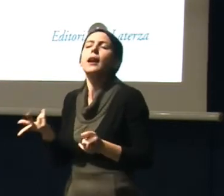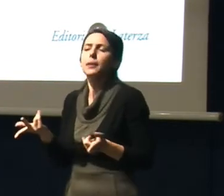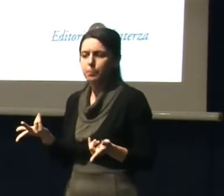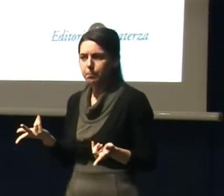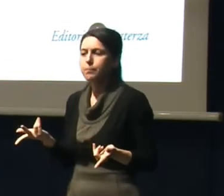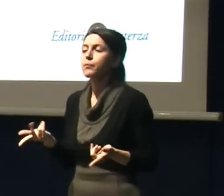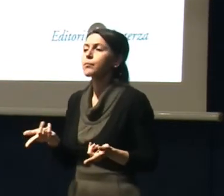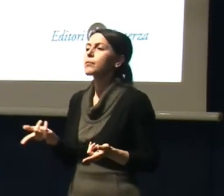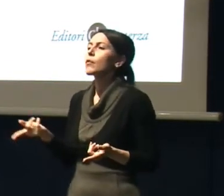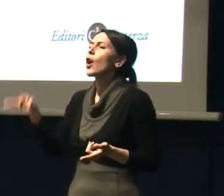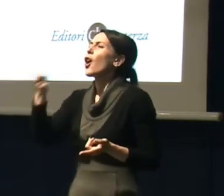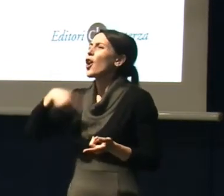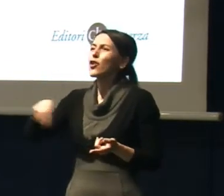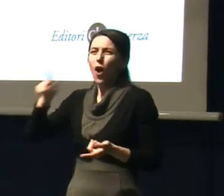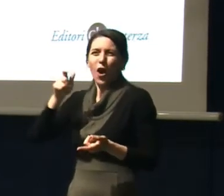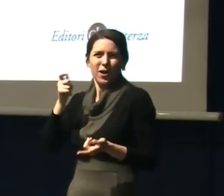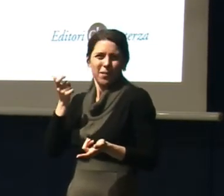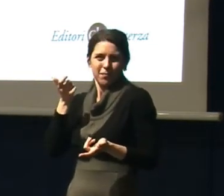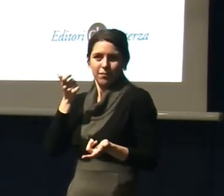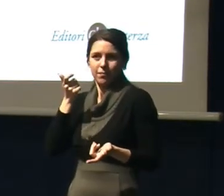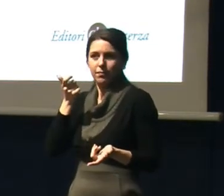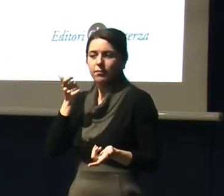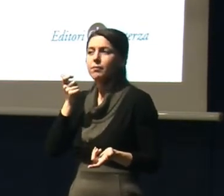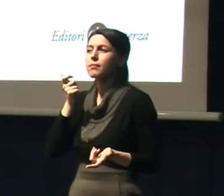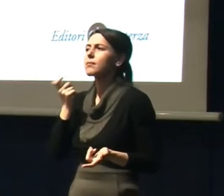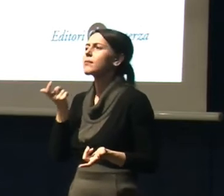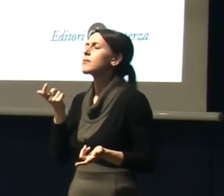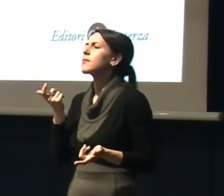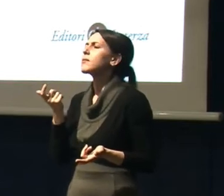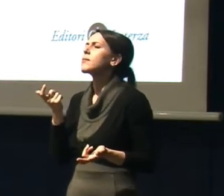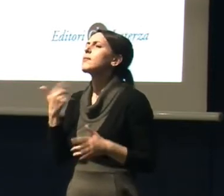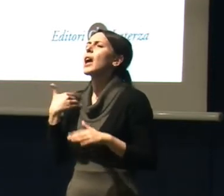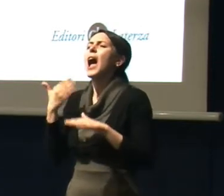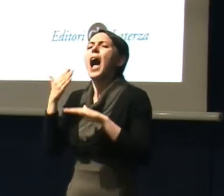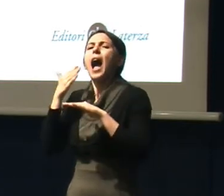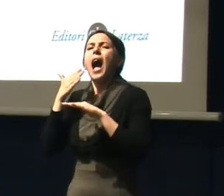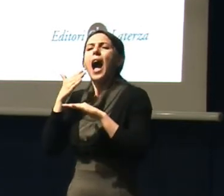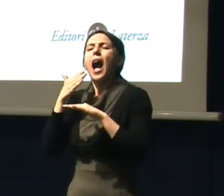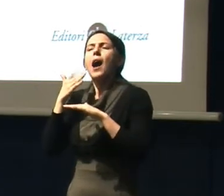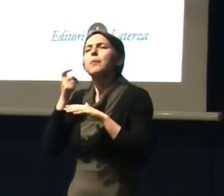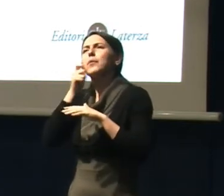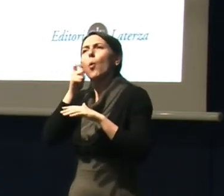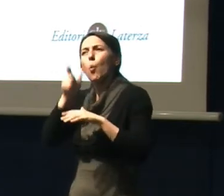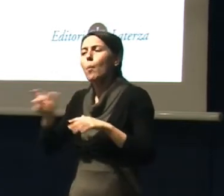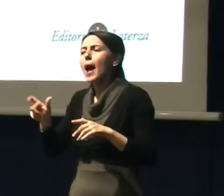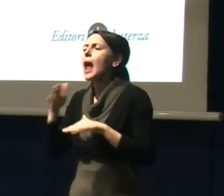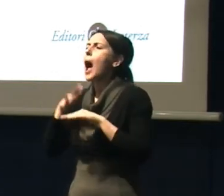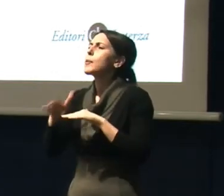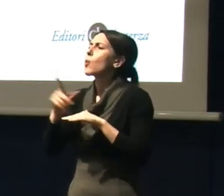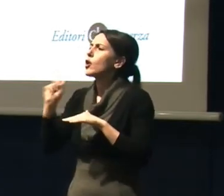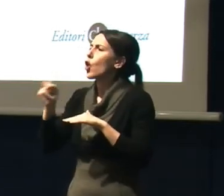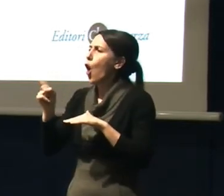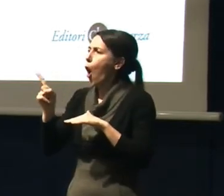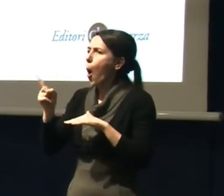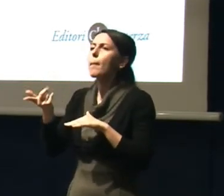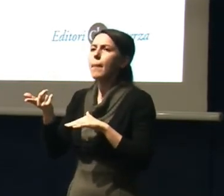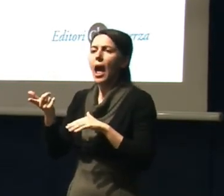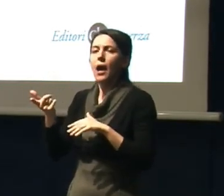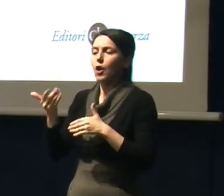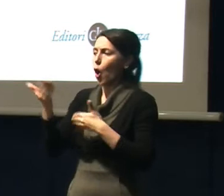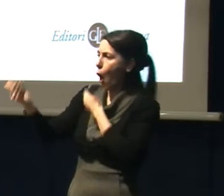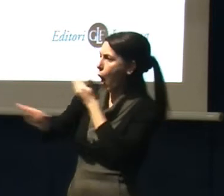una specie che è abituata ad avanzare attraverso la collaborazione tra di noi cioè noi collaboriamo